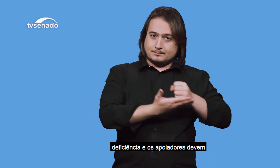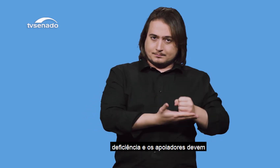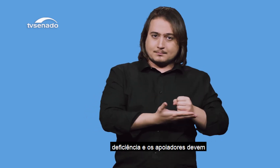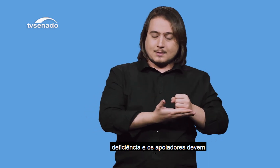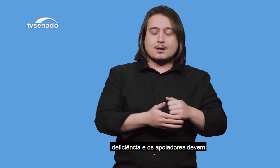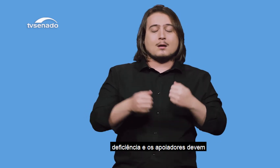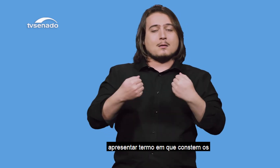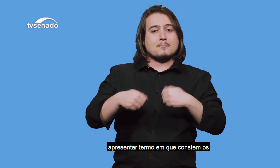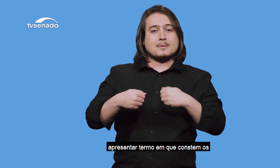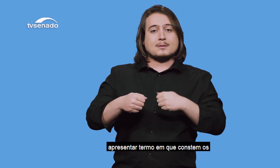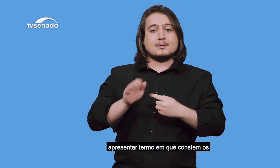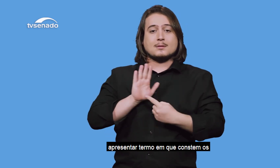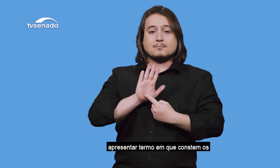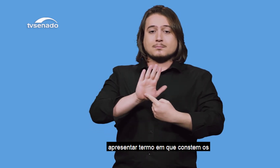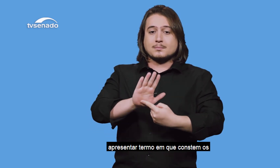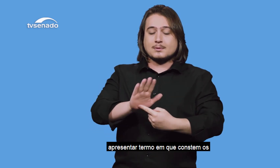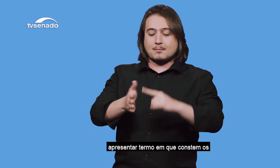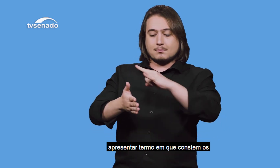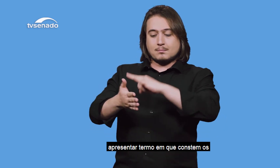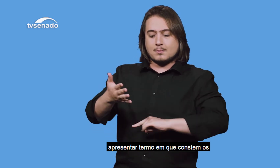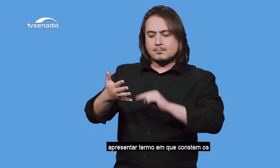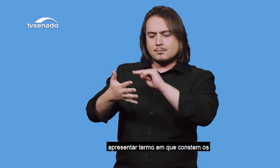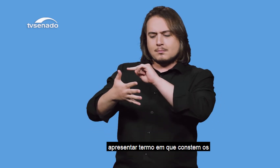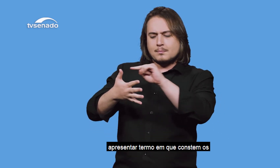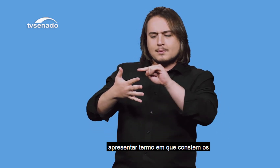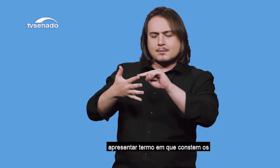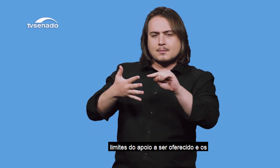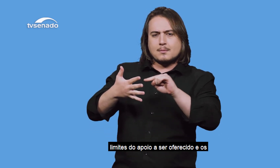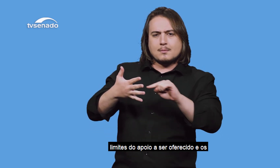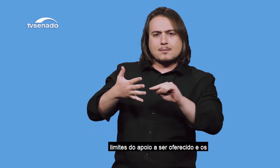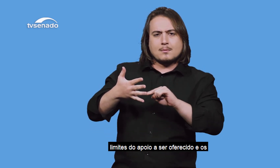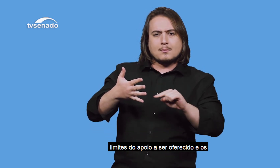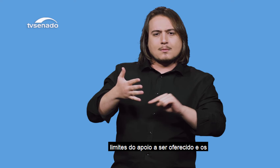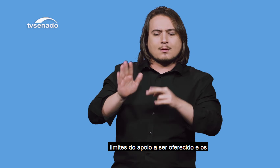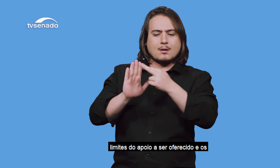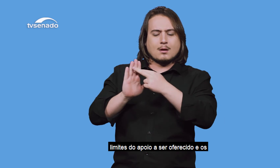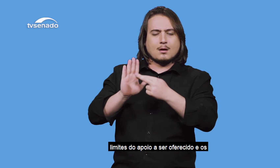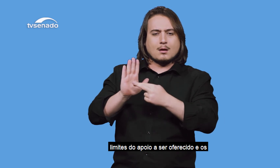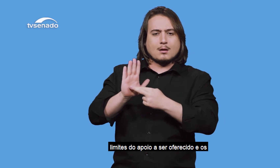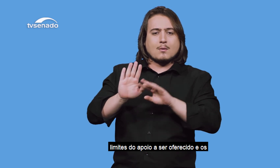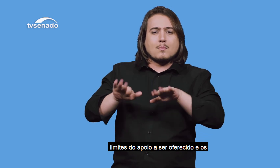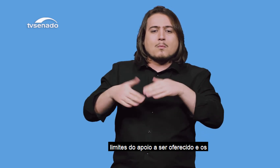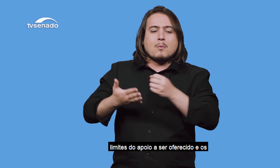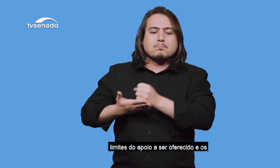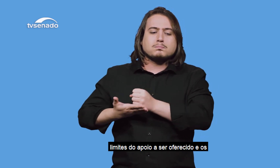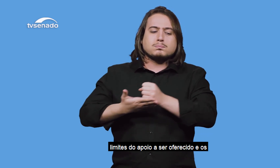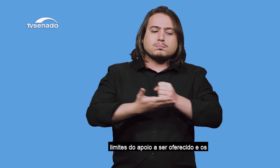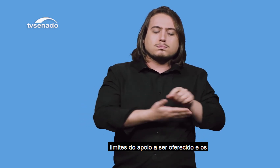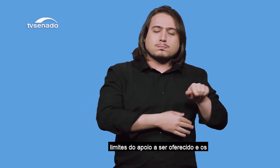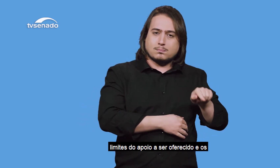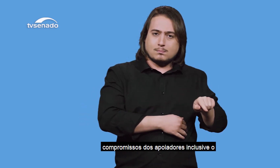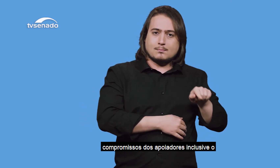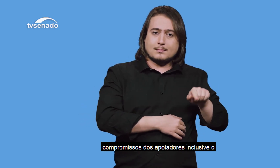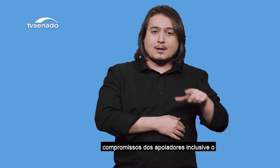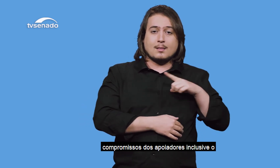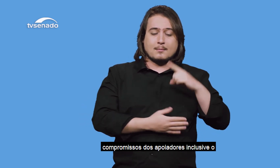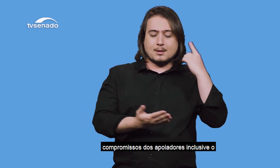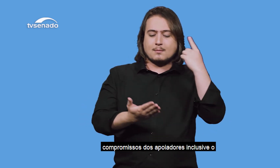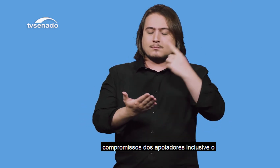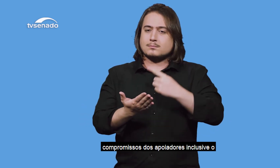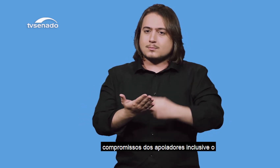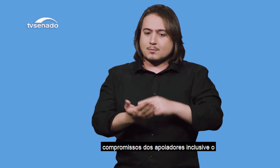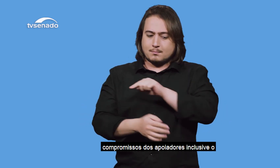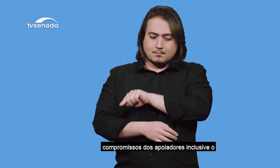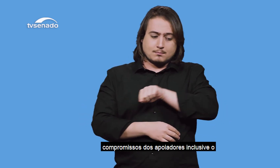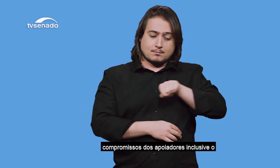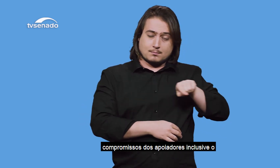devem apresentar termo em que constem os limites do apoio a ser oferecido e os compromissos dos